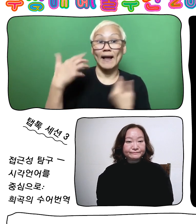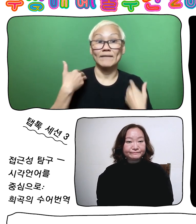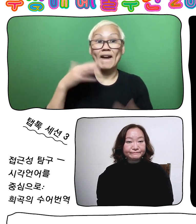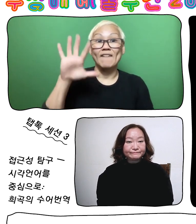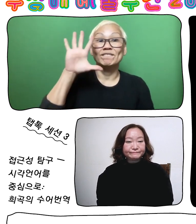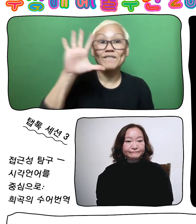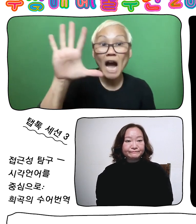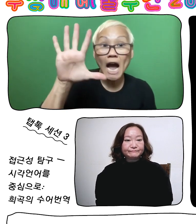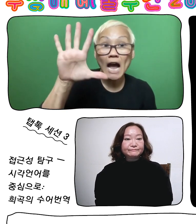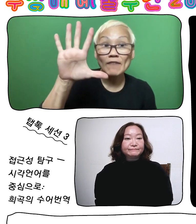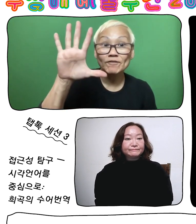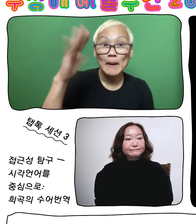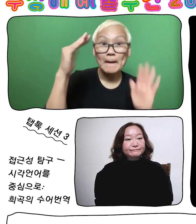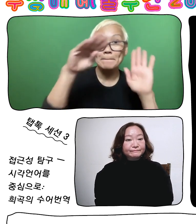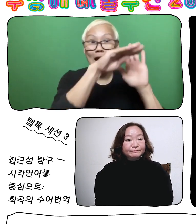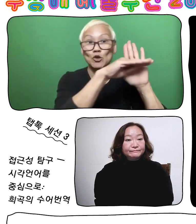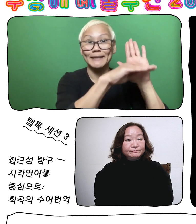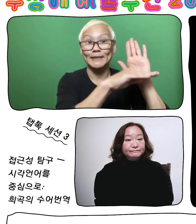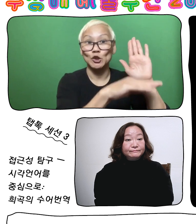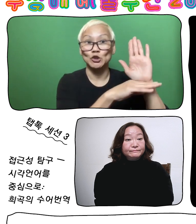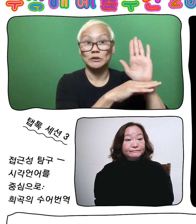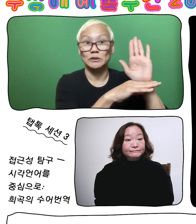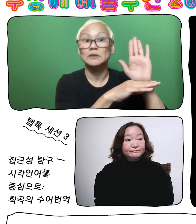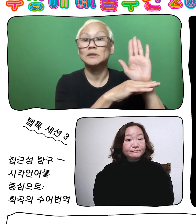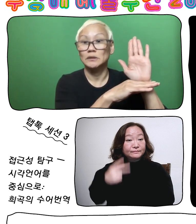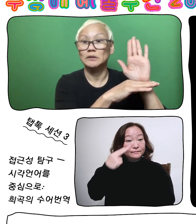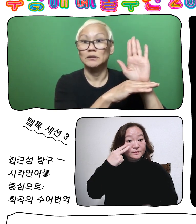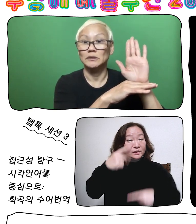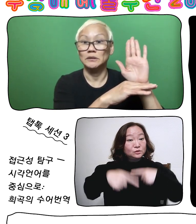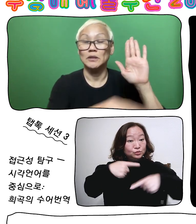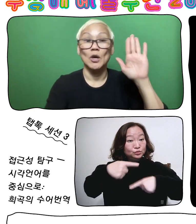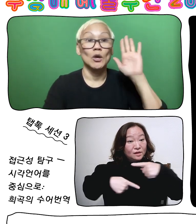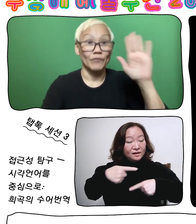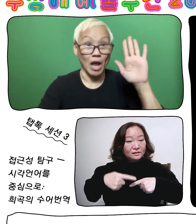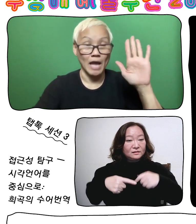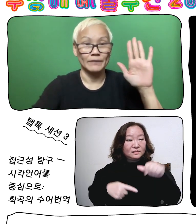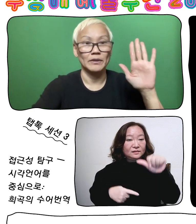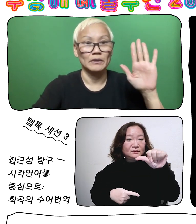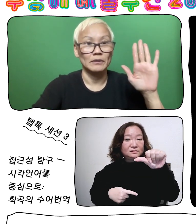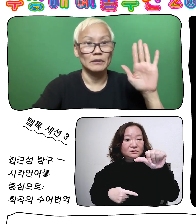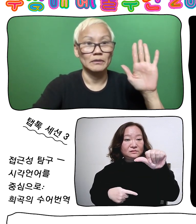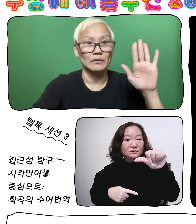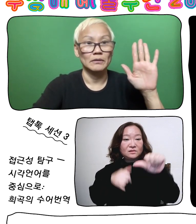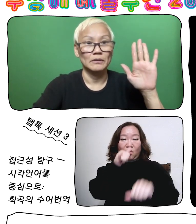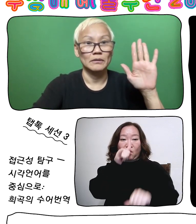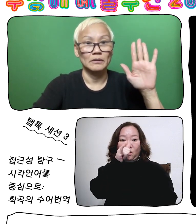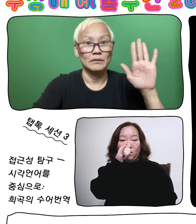ASL에는 5가지의 매개 변수가 있는데 이에 대해 설명해 드릴게요.